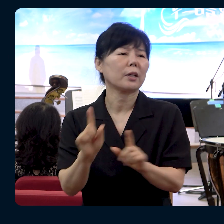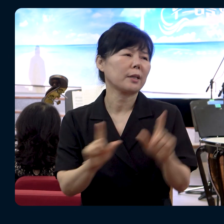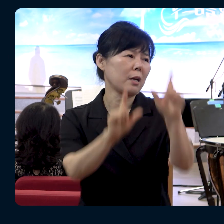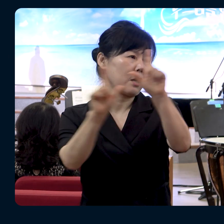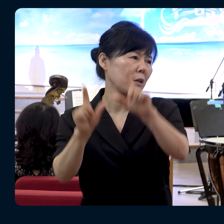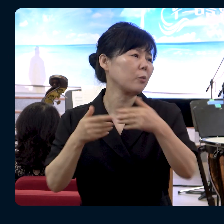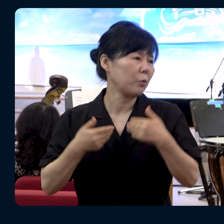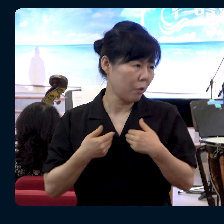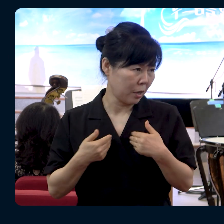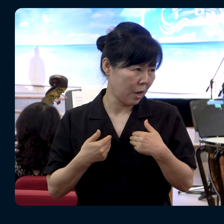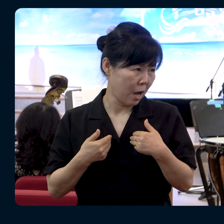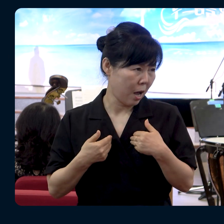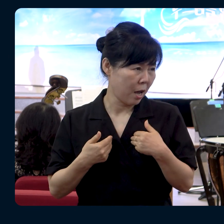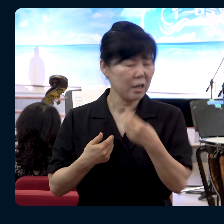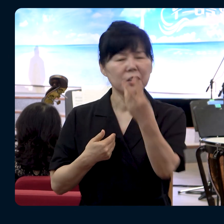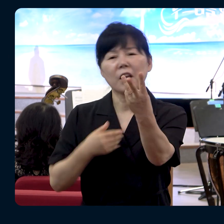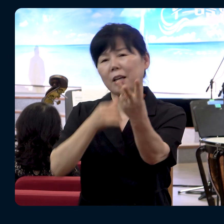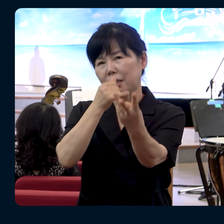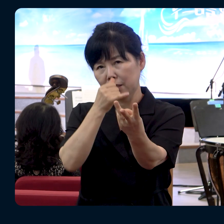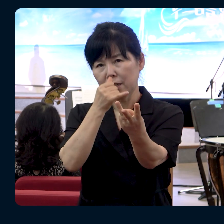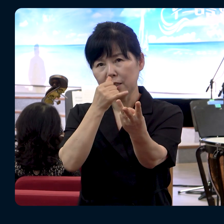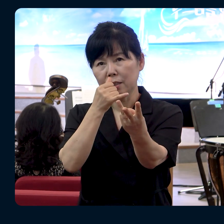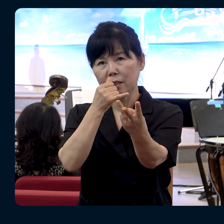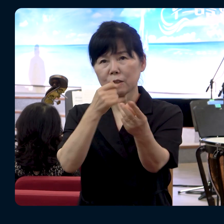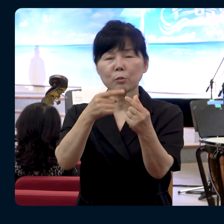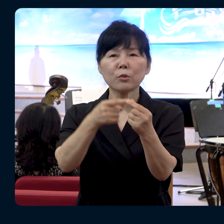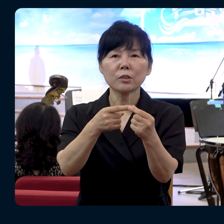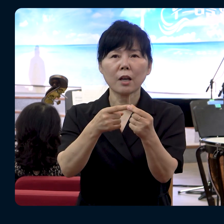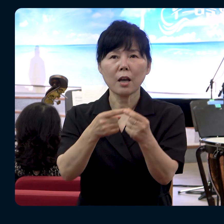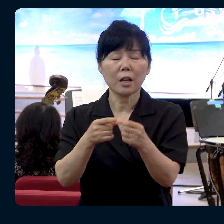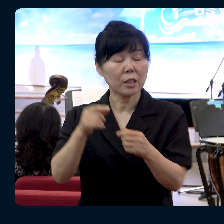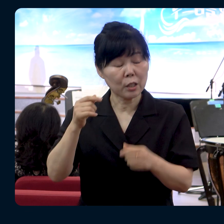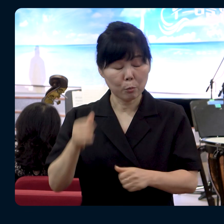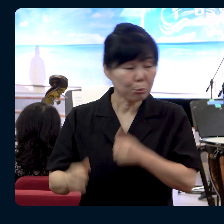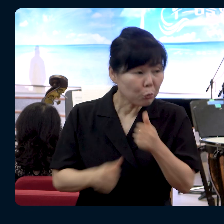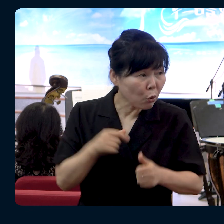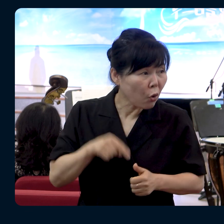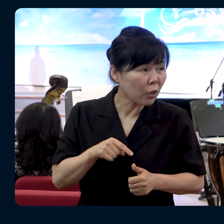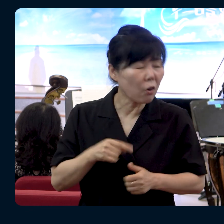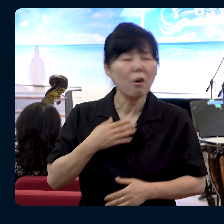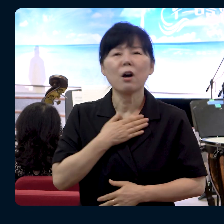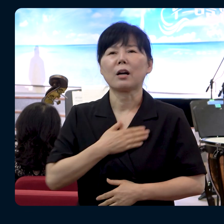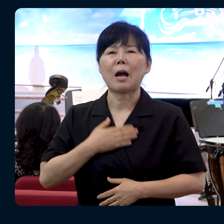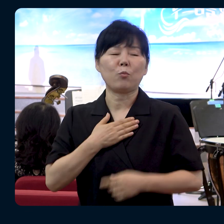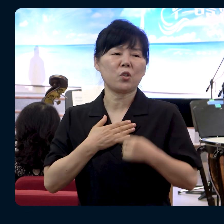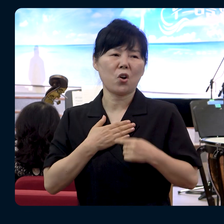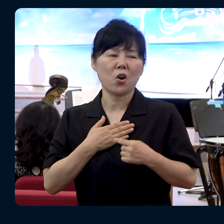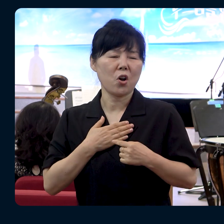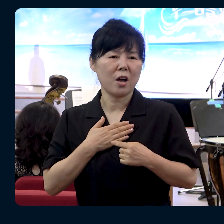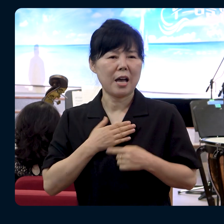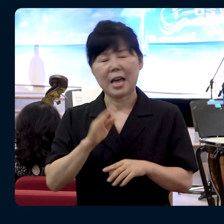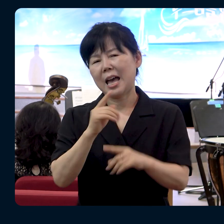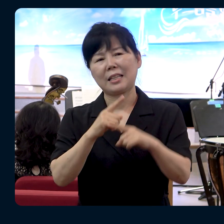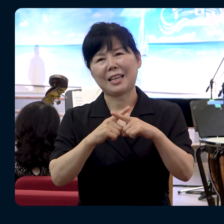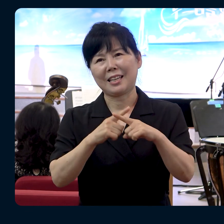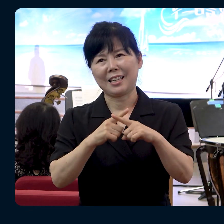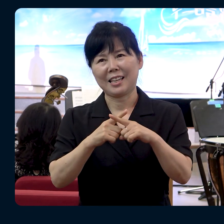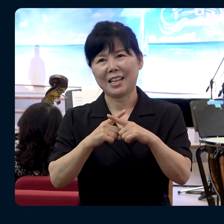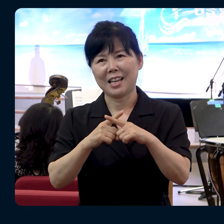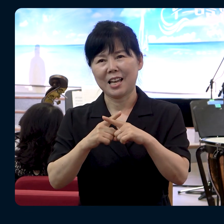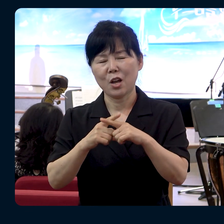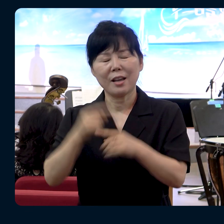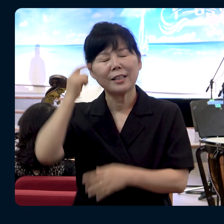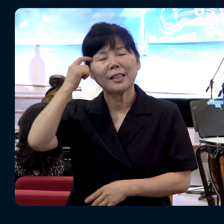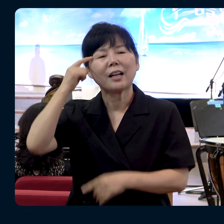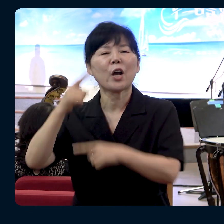하는데, 그 첫 번째는 먼저 분노라는 이 실체에 대해서 우리가 알아야 됩니다. 내 안에 일어나는 이 분노가 정확히 무엇인지